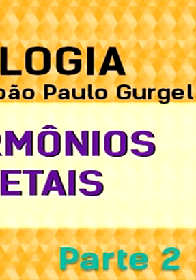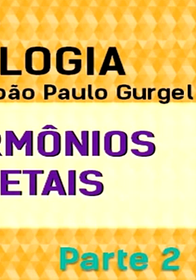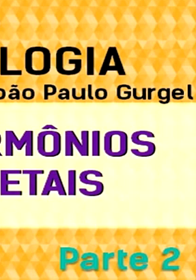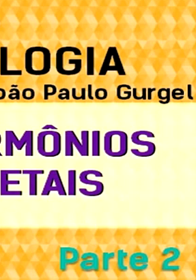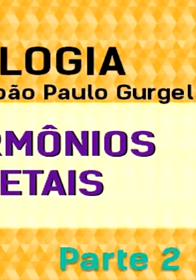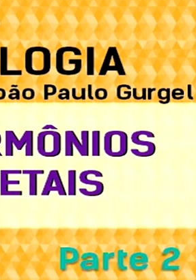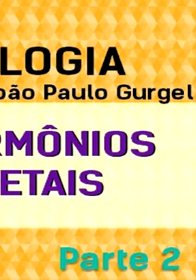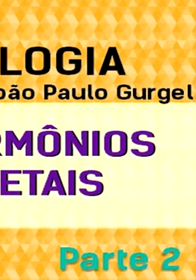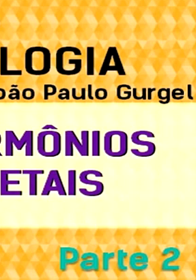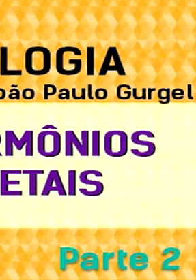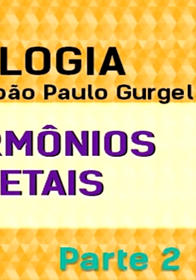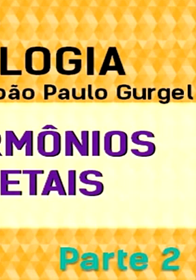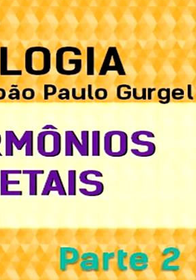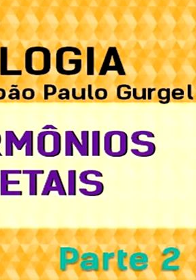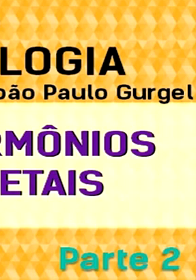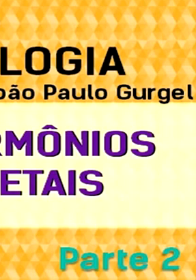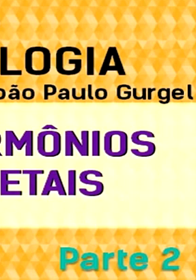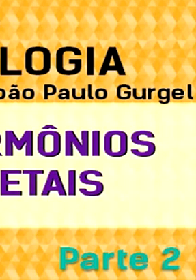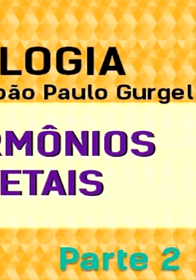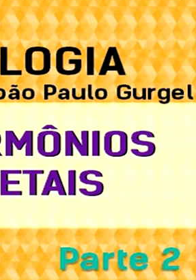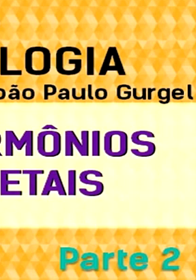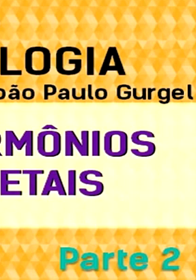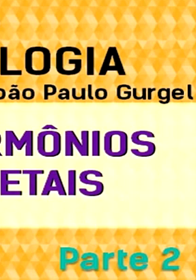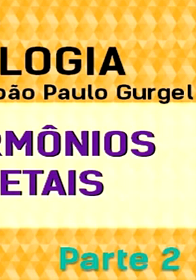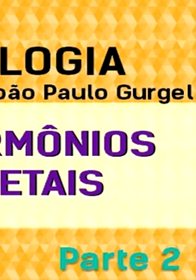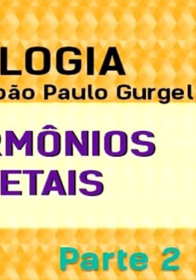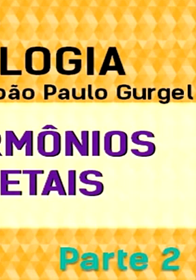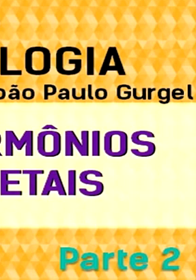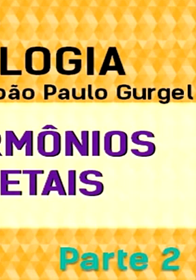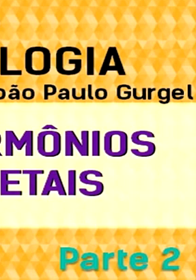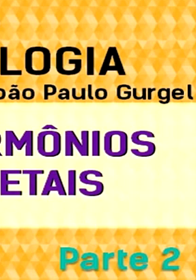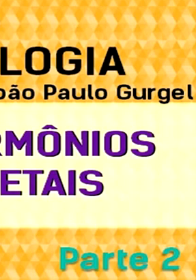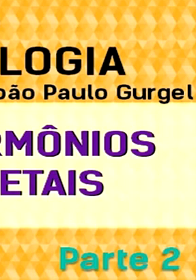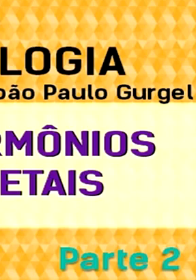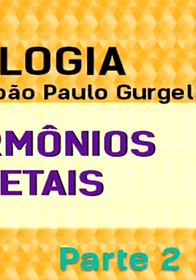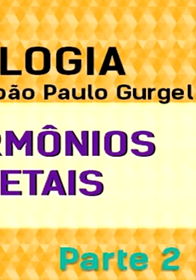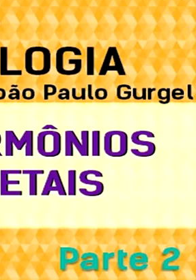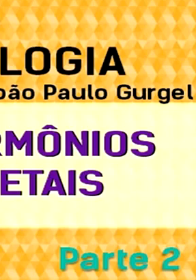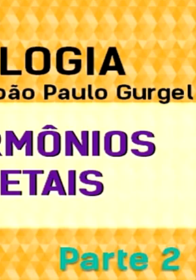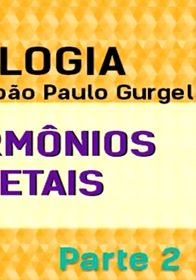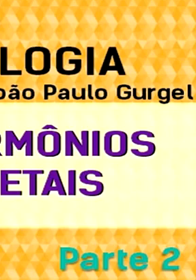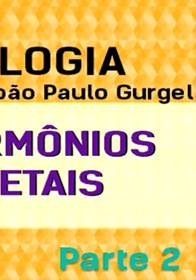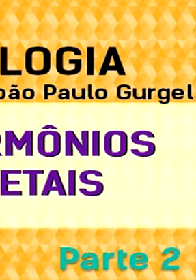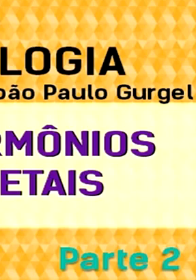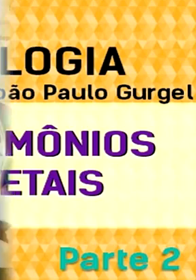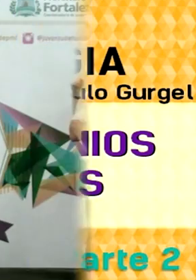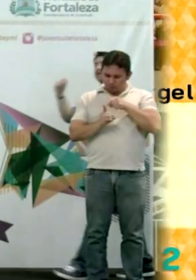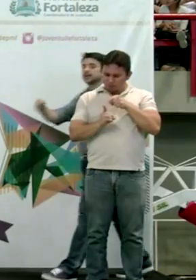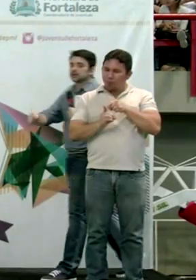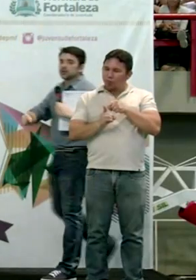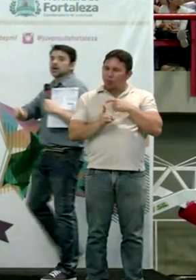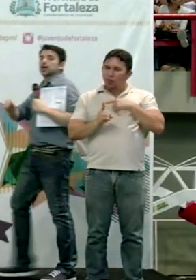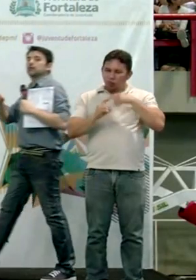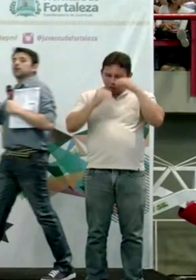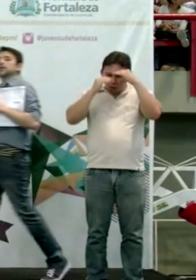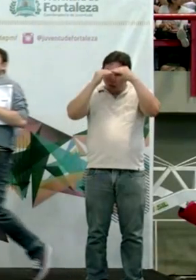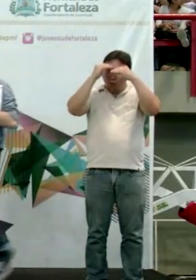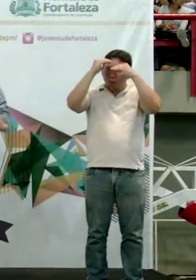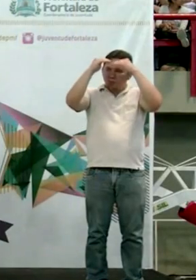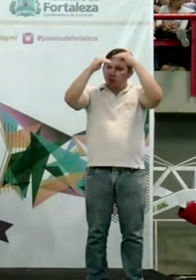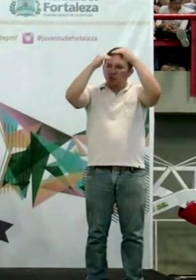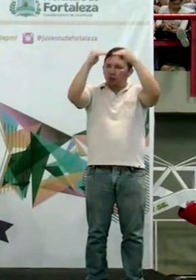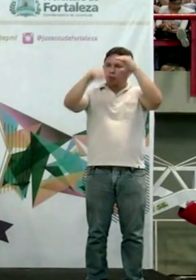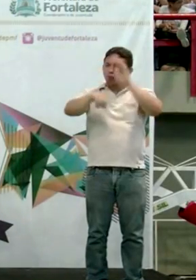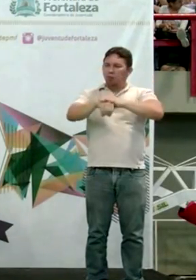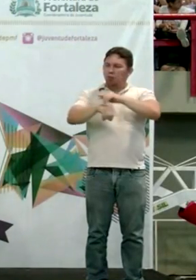vocês. Um dom. E é esse dom que você está descobrindo, que você está reivindicando, que